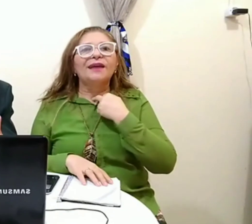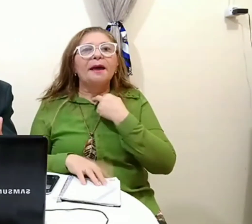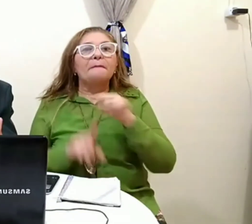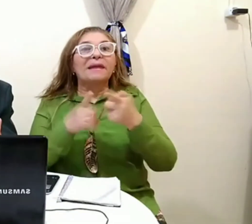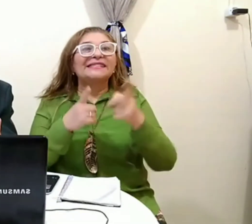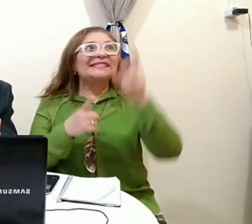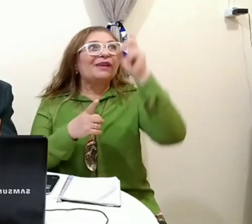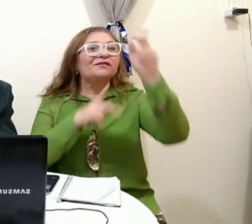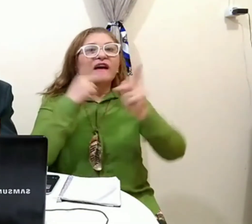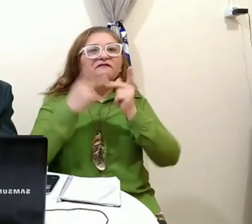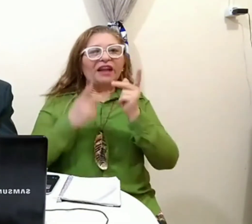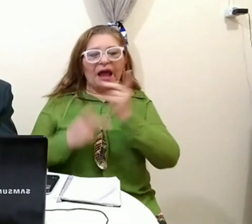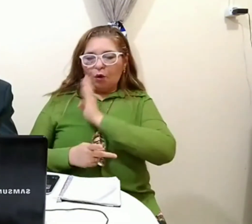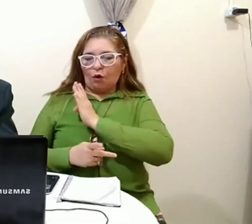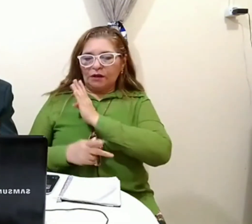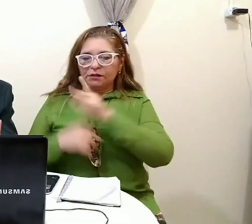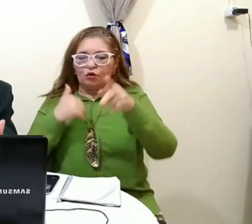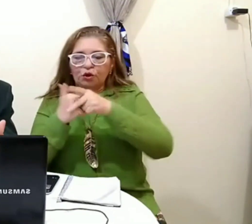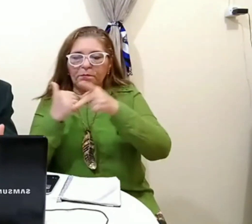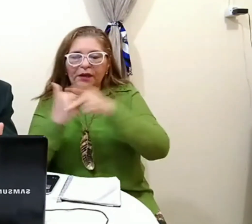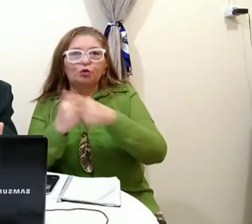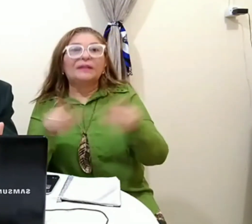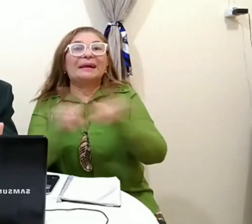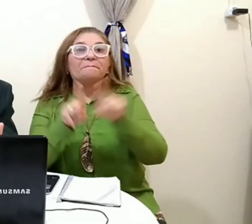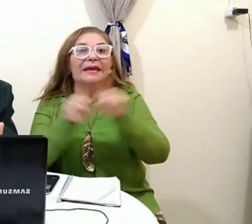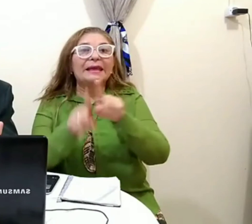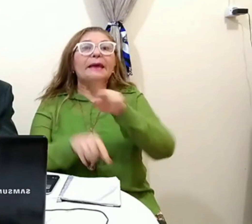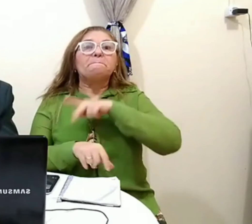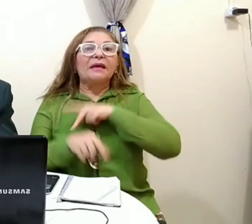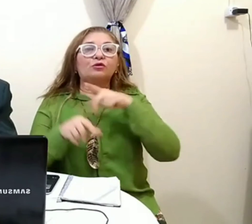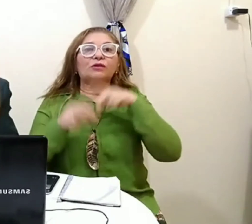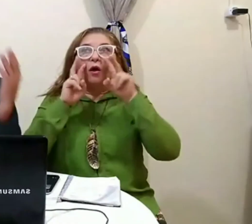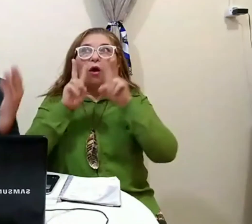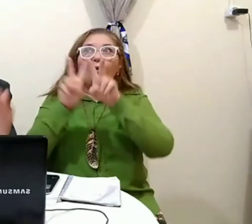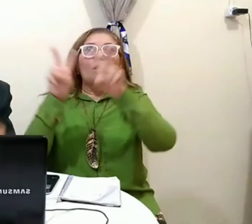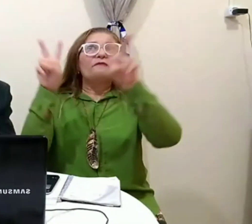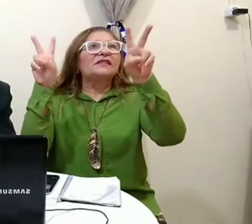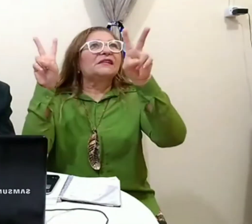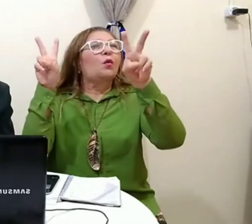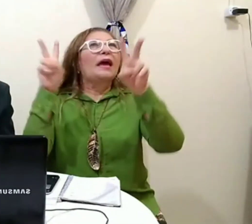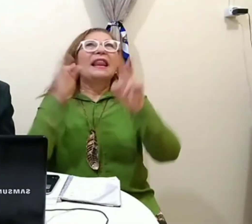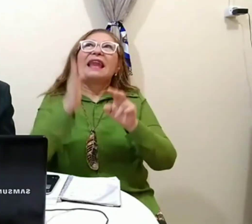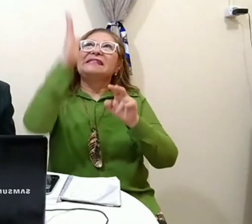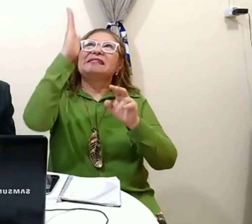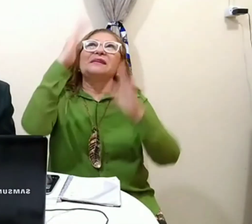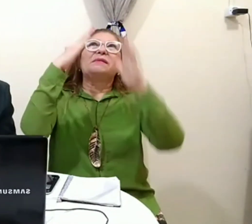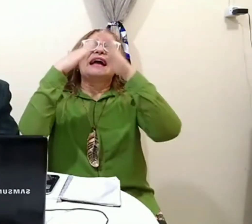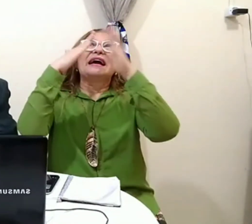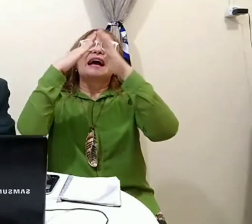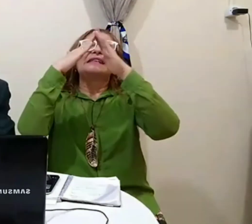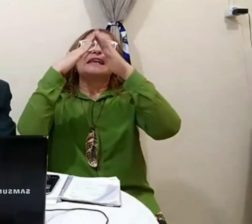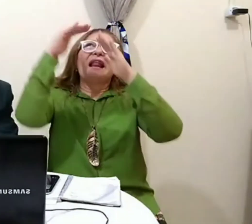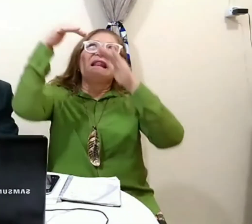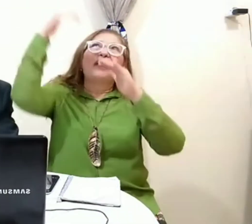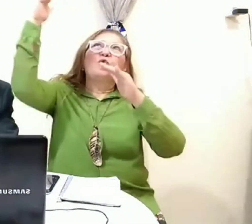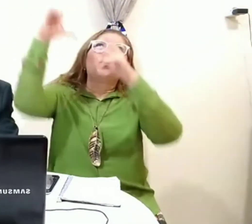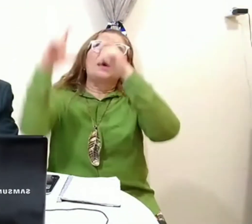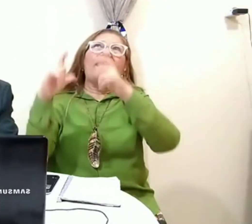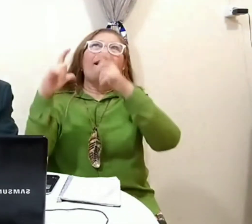Deus então dá uma visão também para Pedro. Ele vai para o eirado por volta da hora sexta para